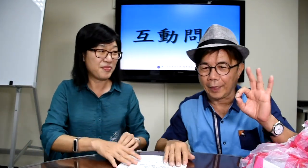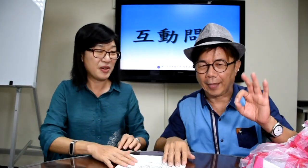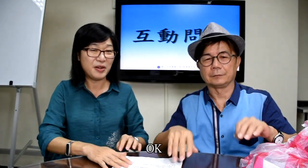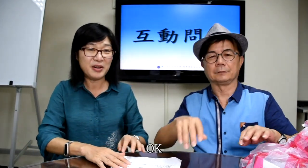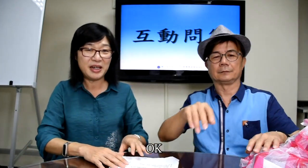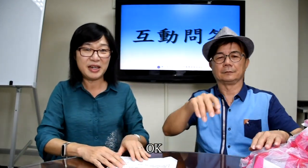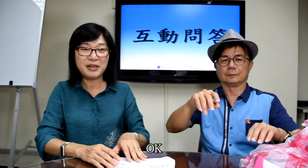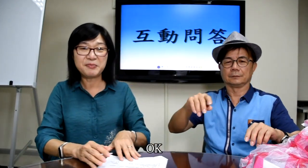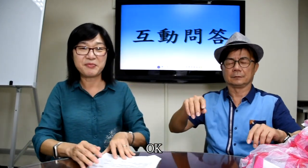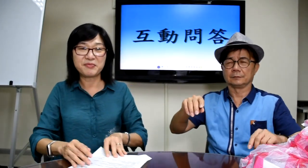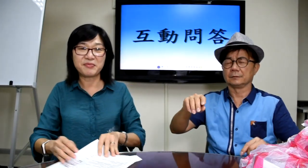OK，